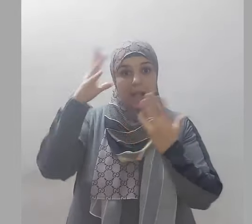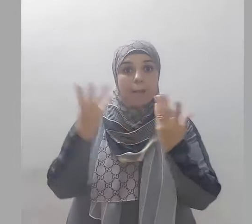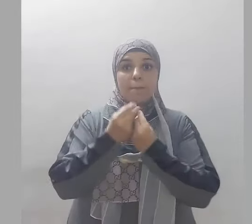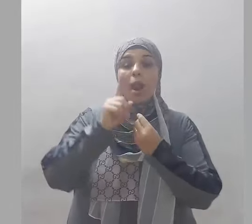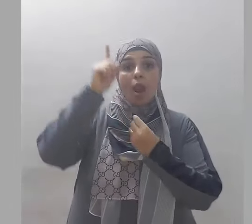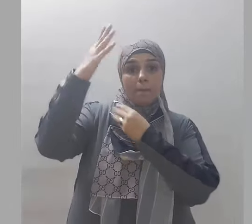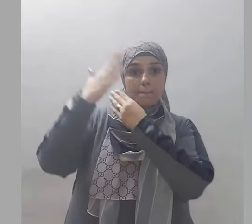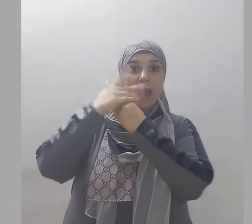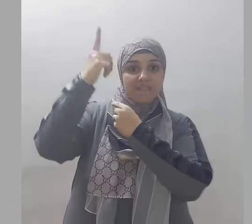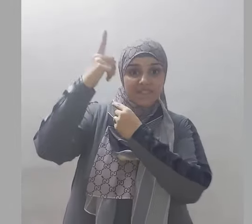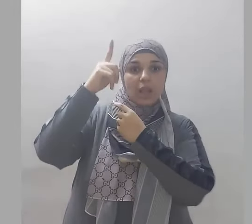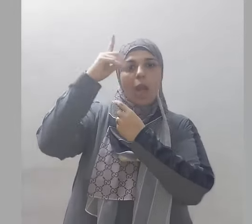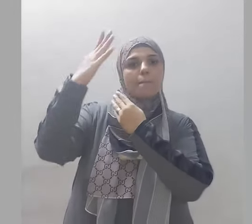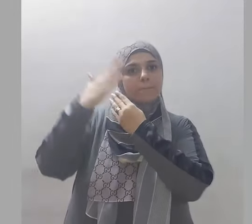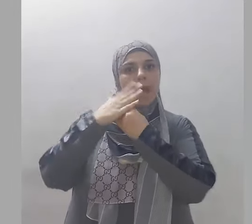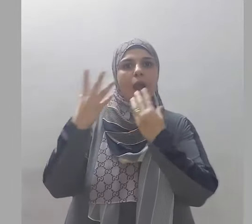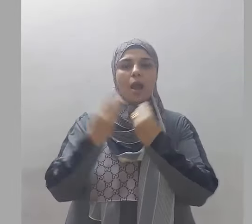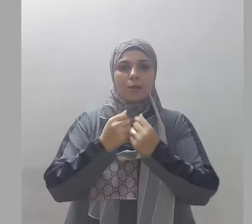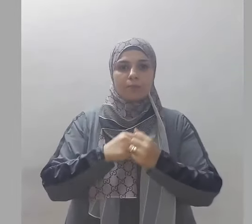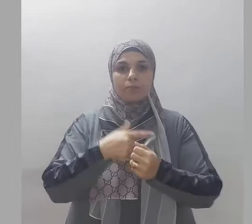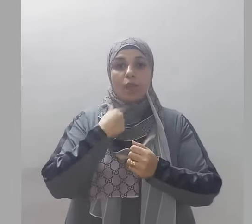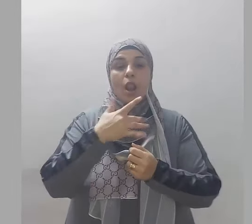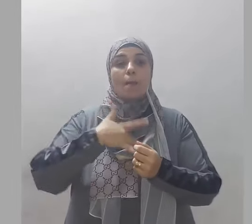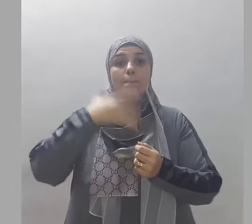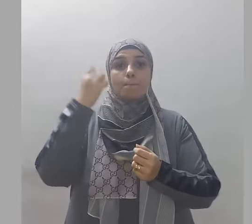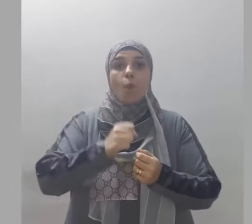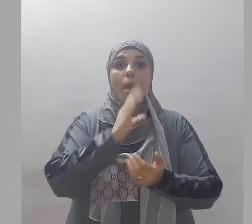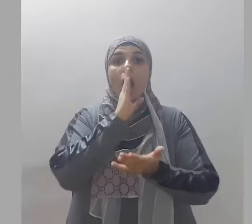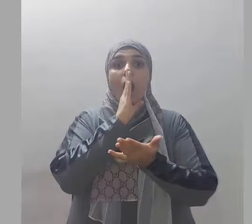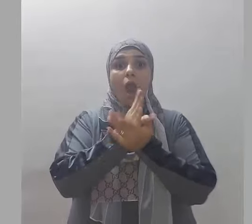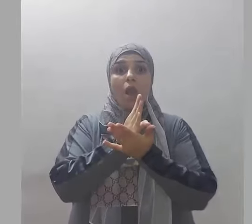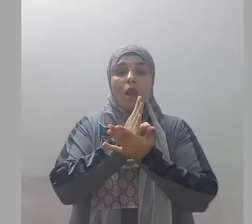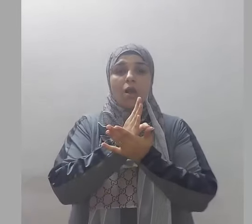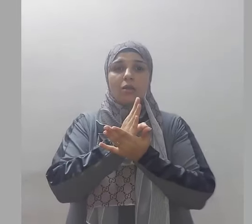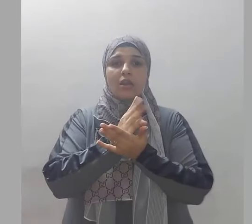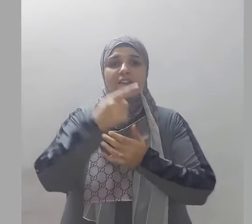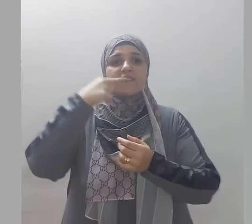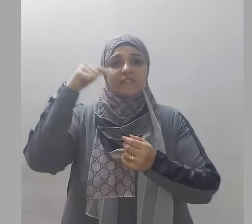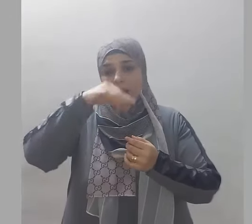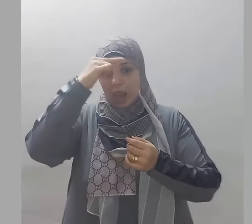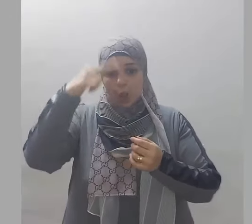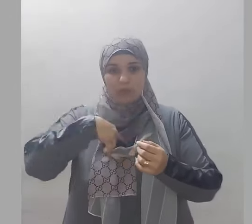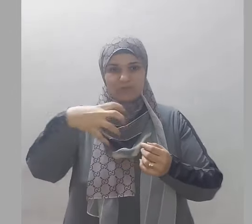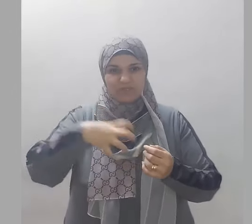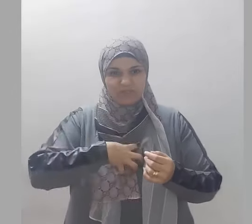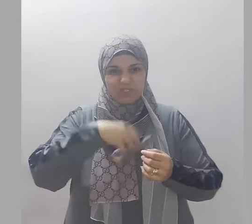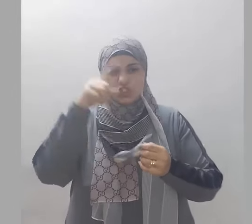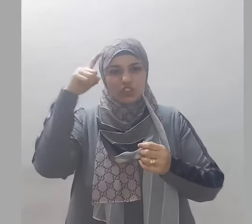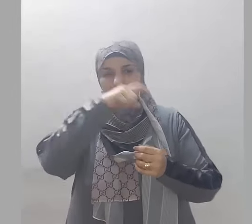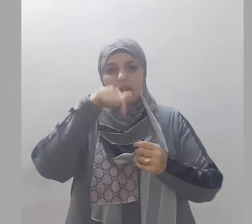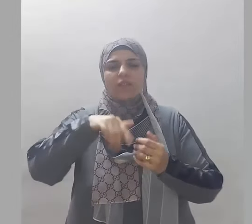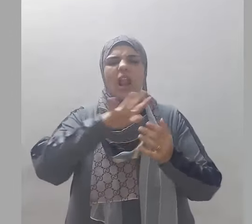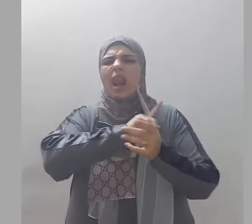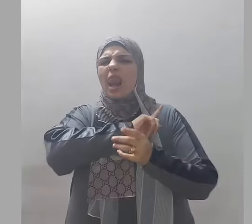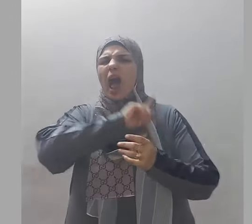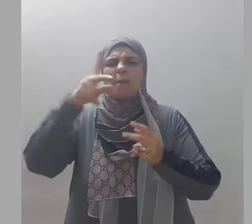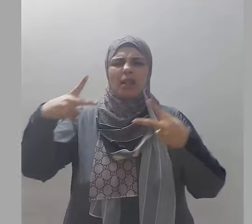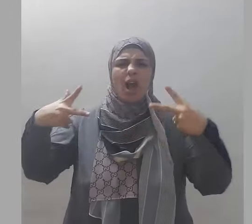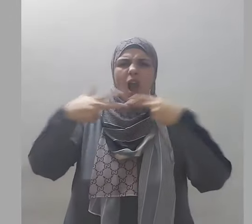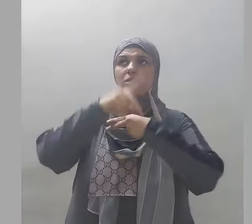الله معه. والمؤمن الحق إذا أصابه كرب أو شدة لم ينقطع أمله في تفريج الله تعالى